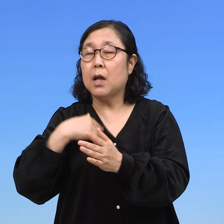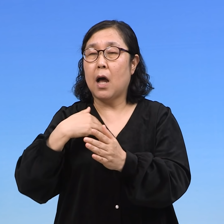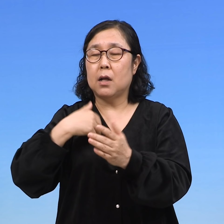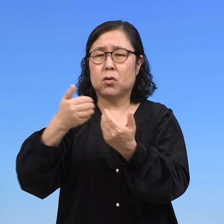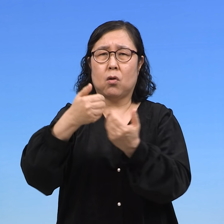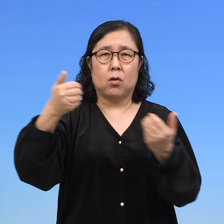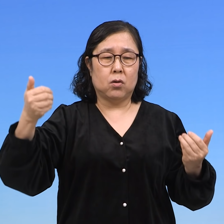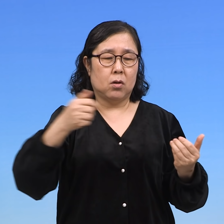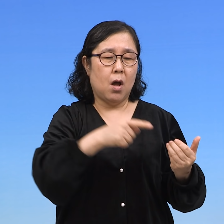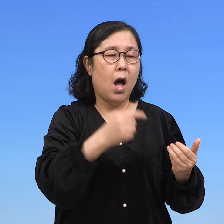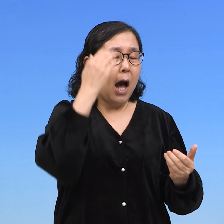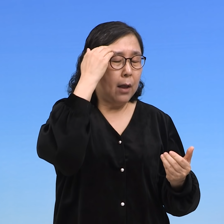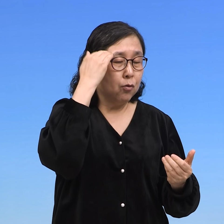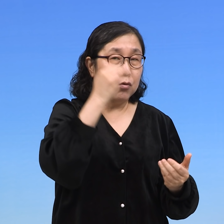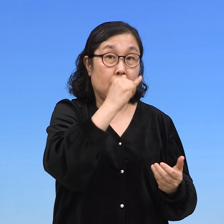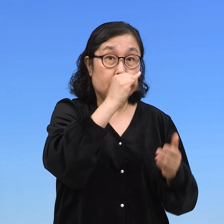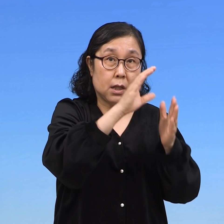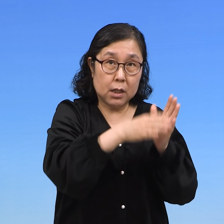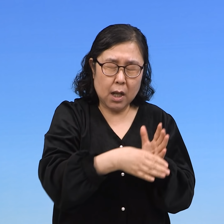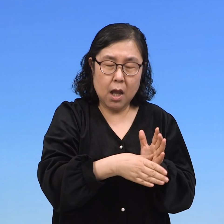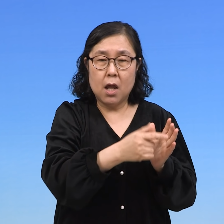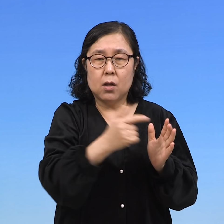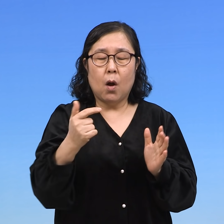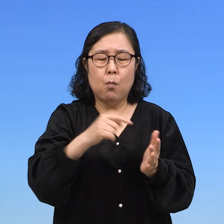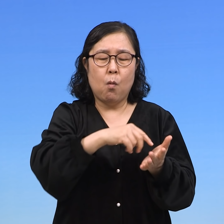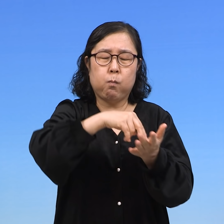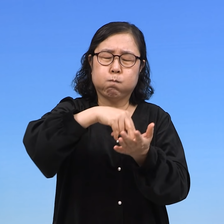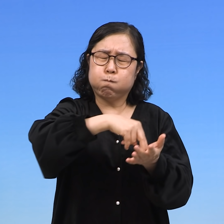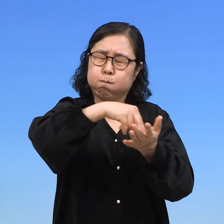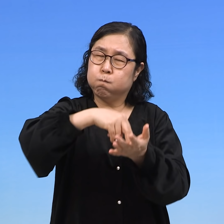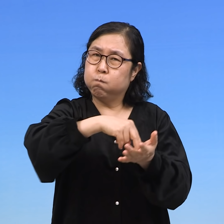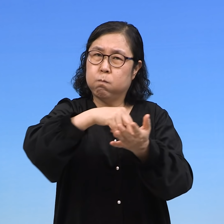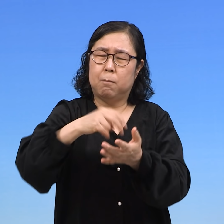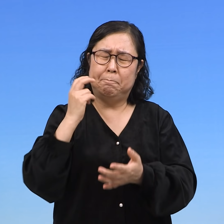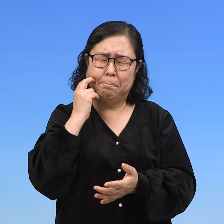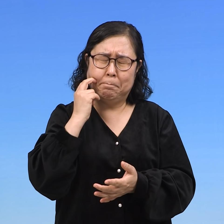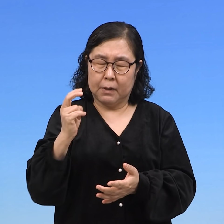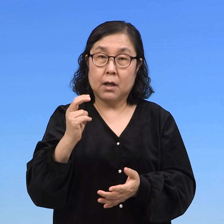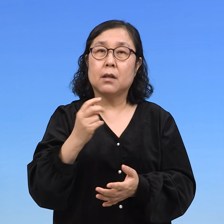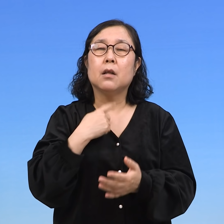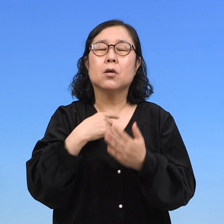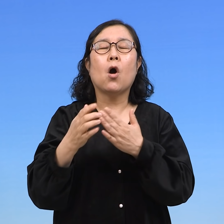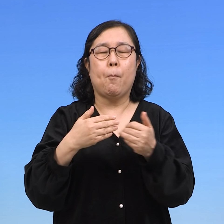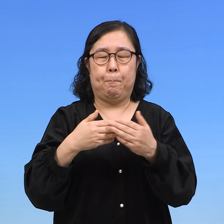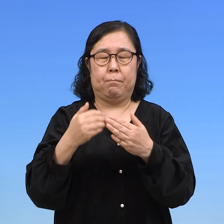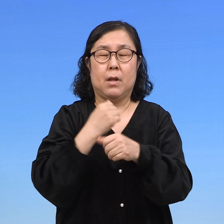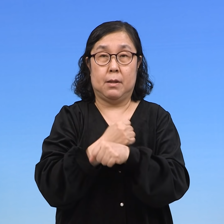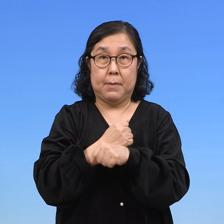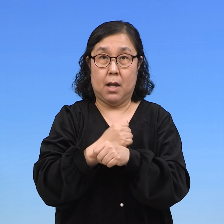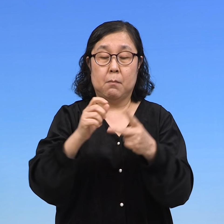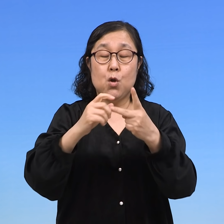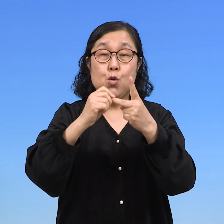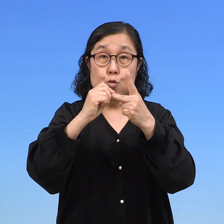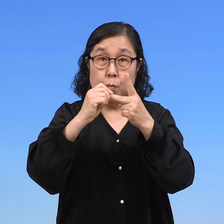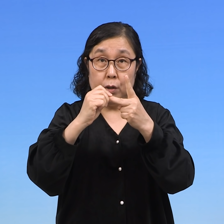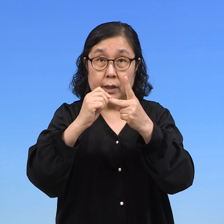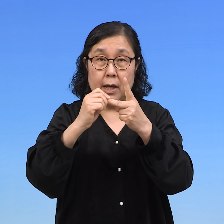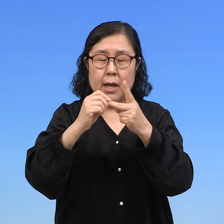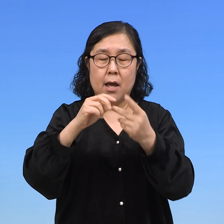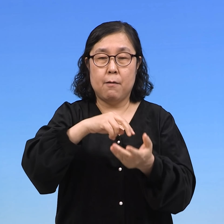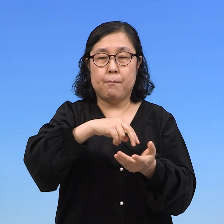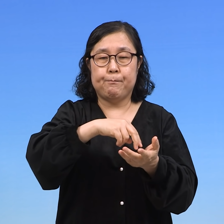이 고립감은 진짜 심각한 외로움을 가져다 주는 것을 제가 경험을 했고요 그런가 하면